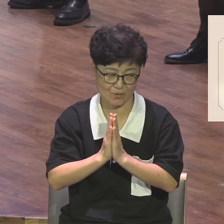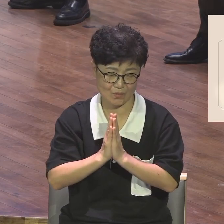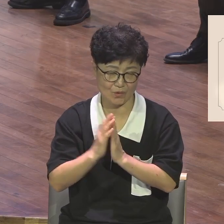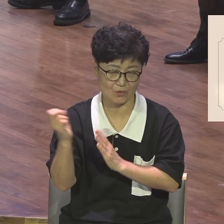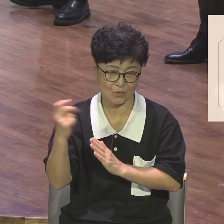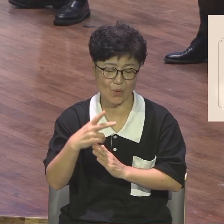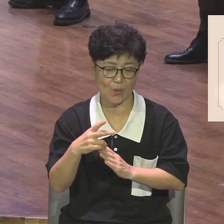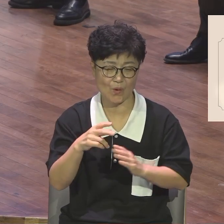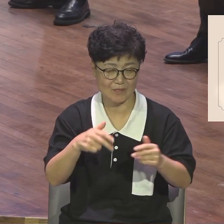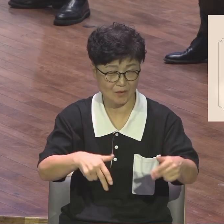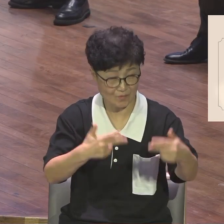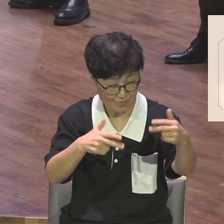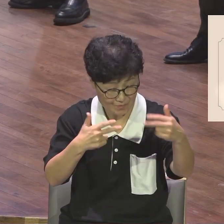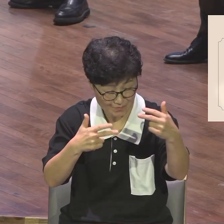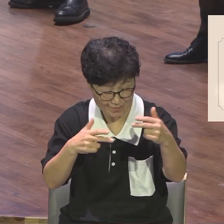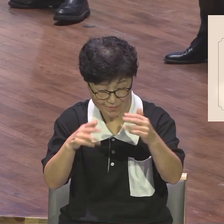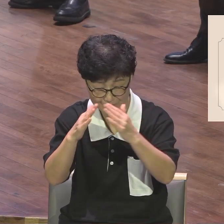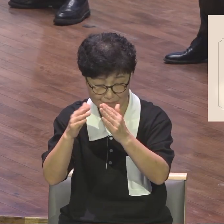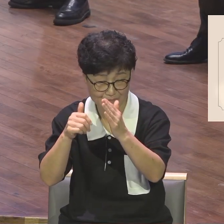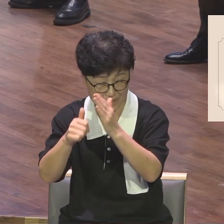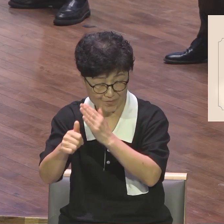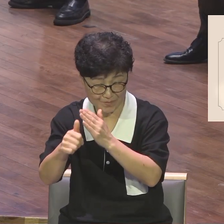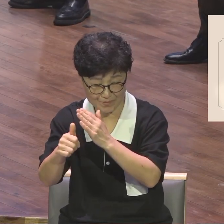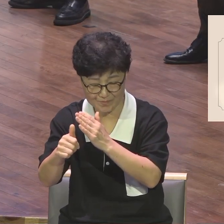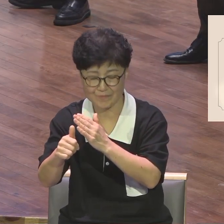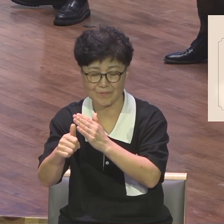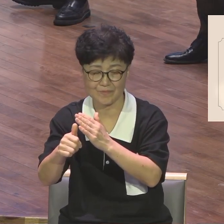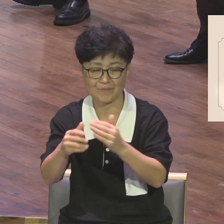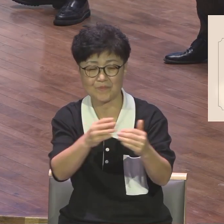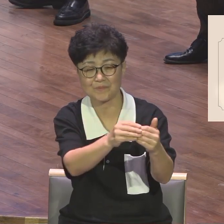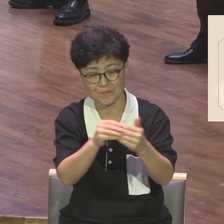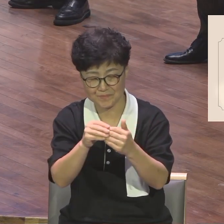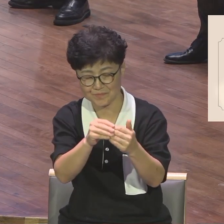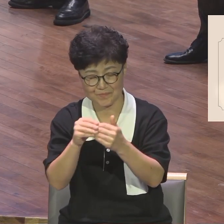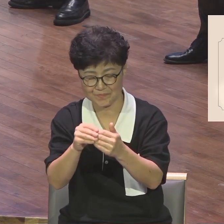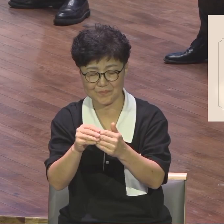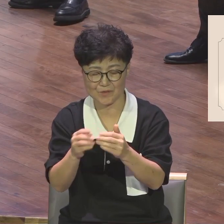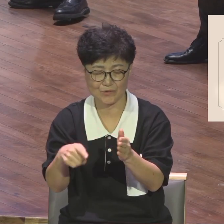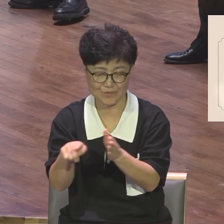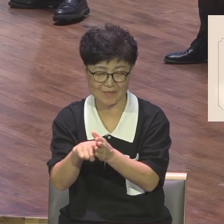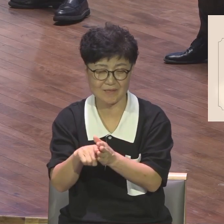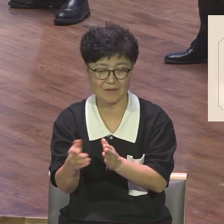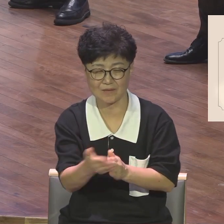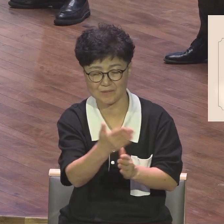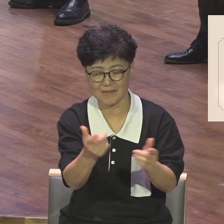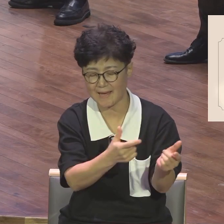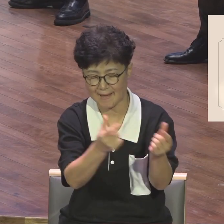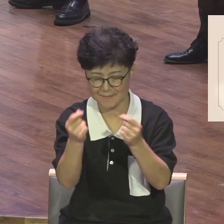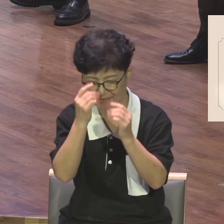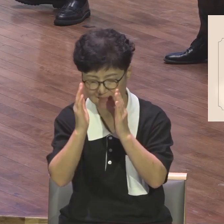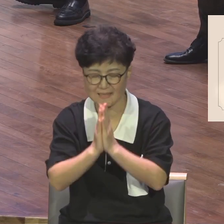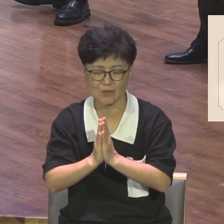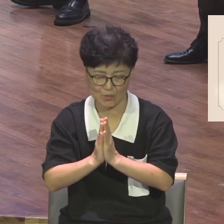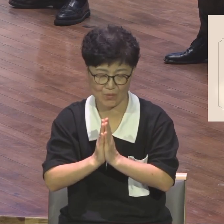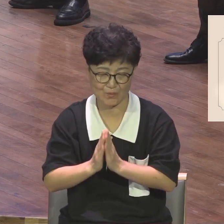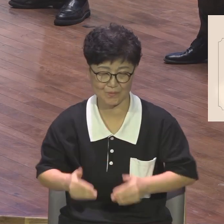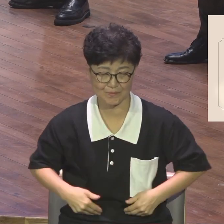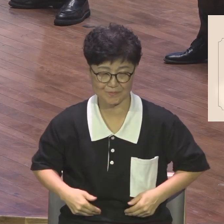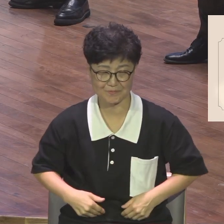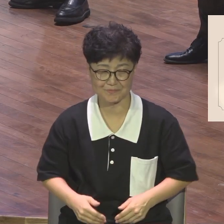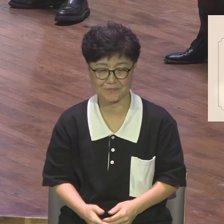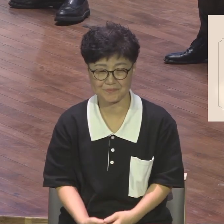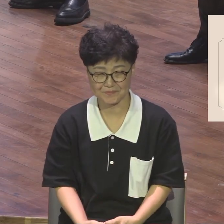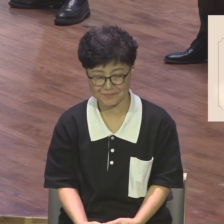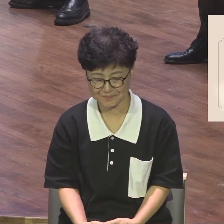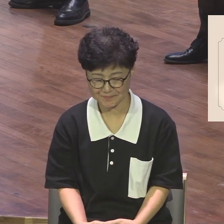수 있도록, 그리고 이를 통해서 새 가족들이 예배와 되고 교회 되는 응답 드릴 수 있도록 우리 함께 기도하도록 하겠습니다. 하나님 감사합니다.